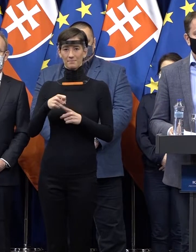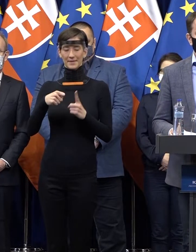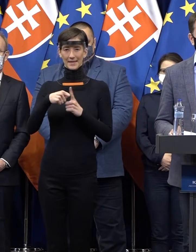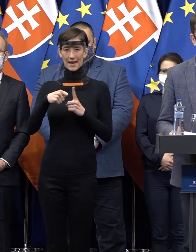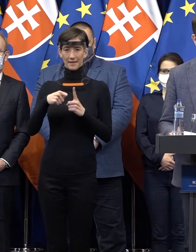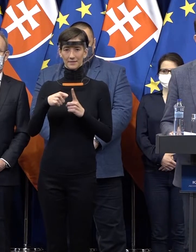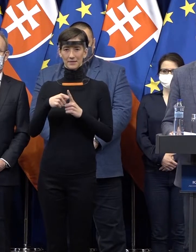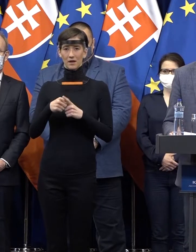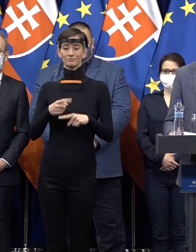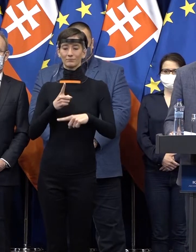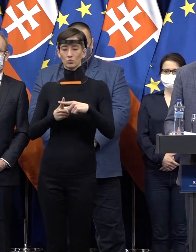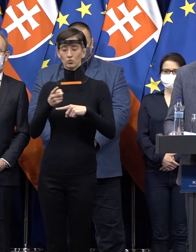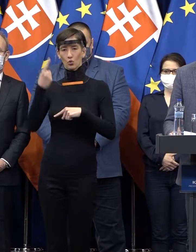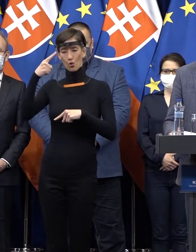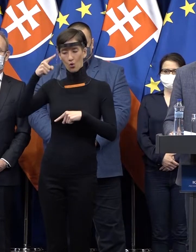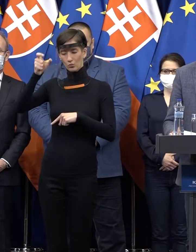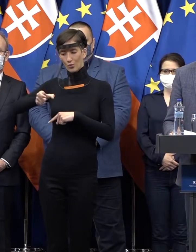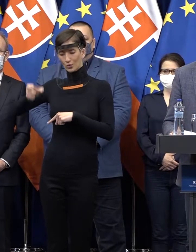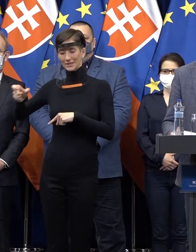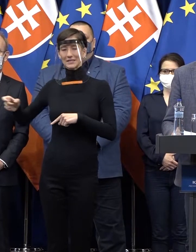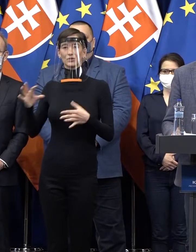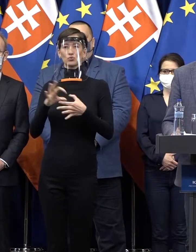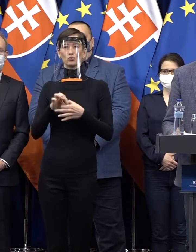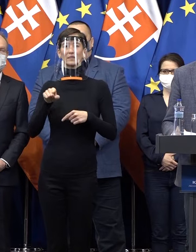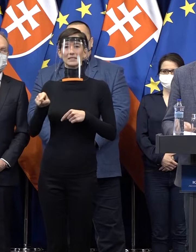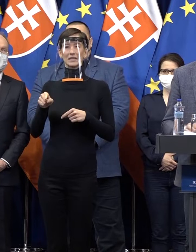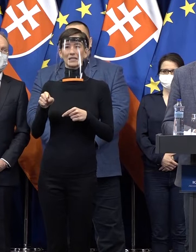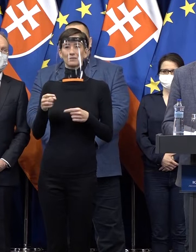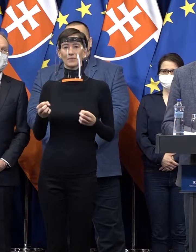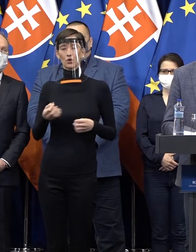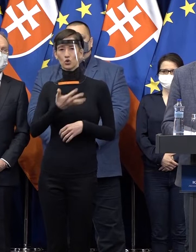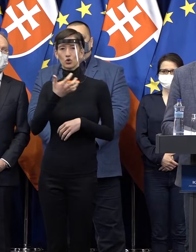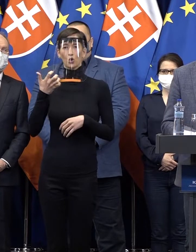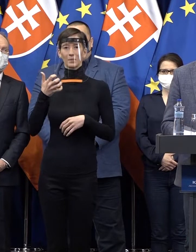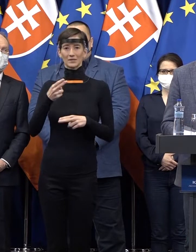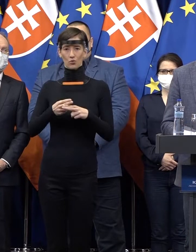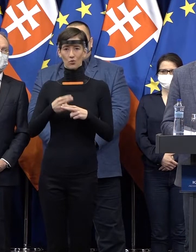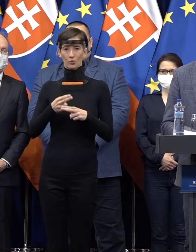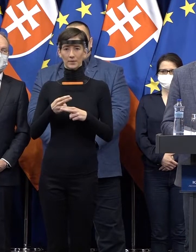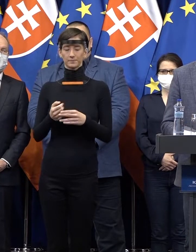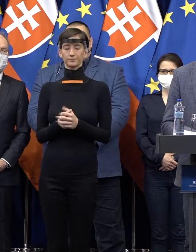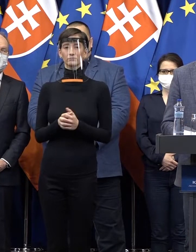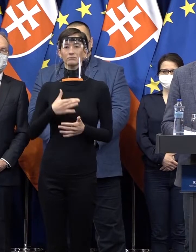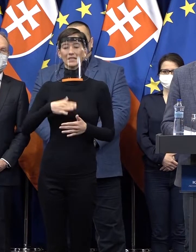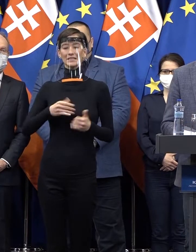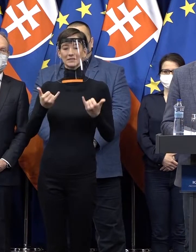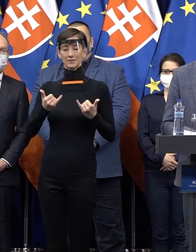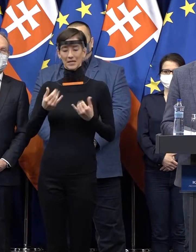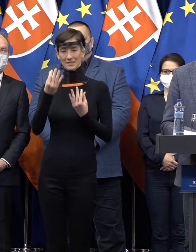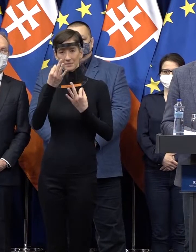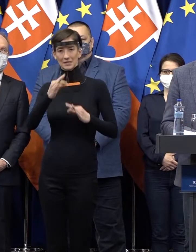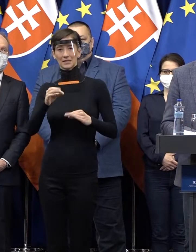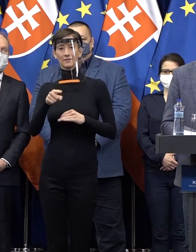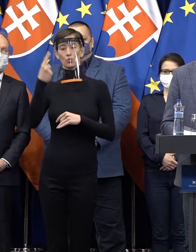choroby a cestovnú medicínu. Dovoľte, aby som vám predstavil našich odborníkov, ktorých sme si pozvali a s ktorými